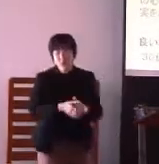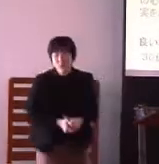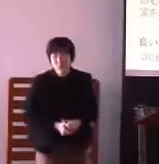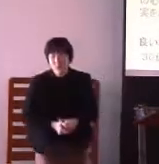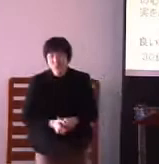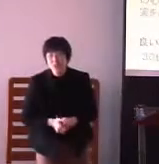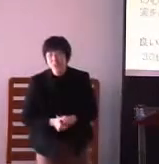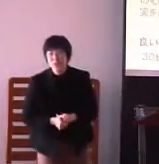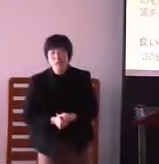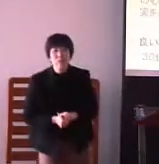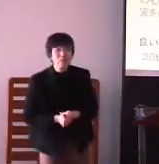御霊の実がなかったら